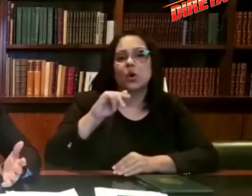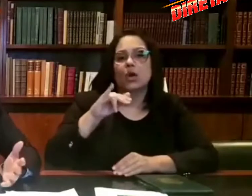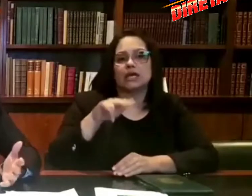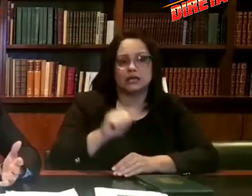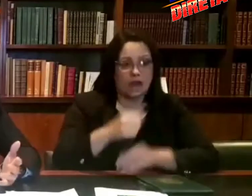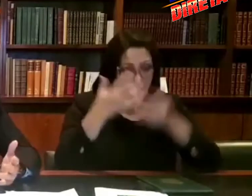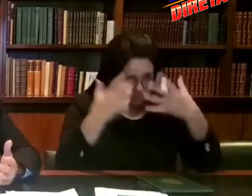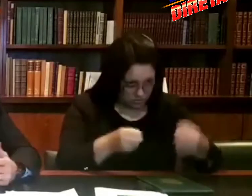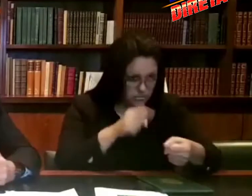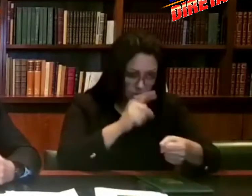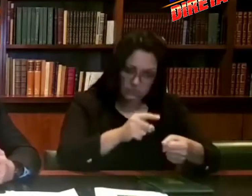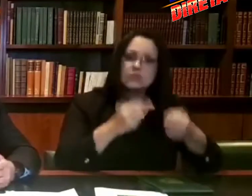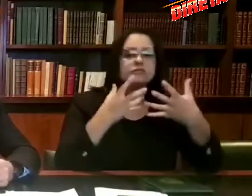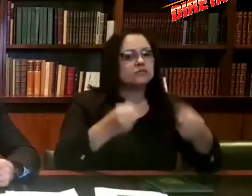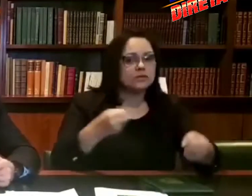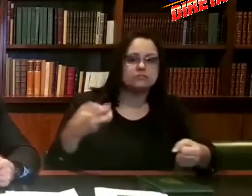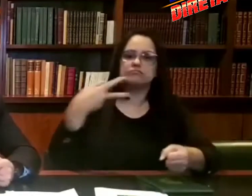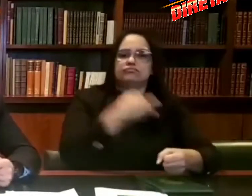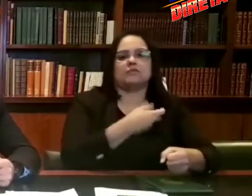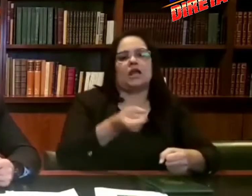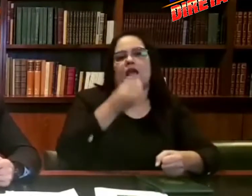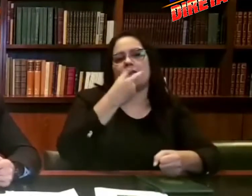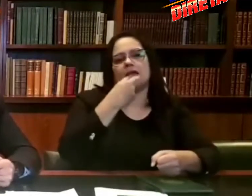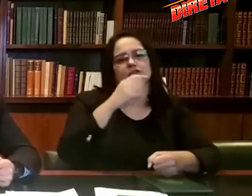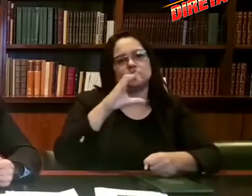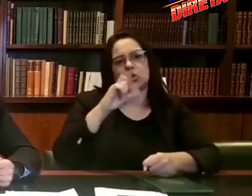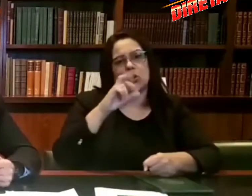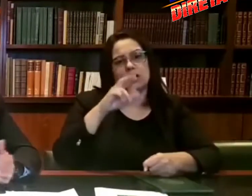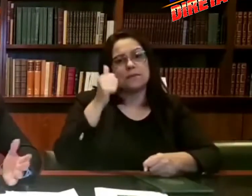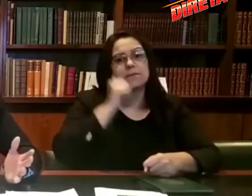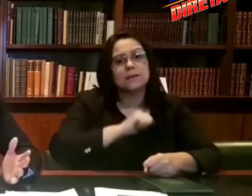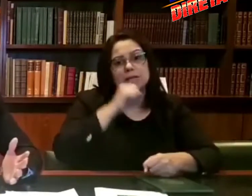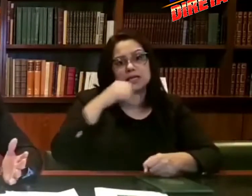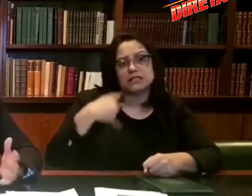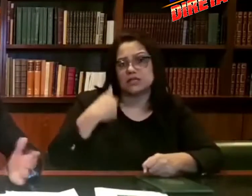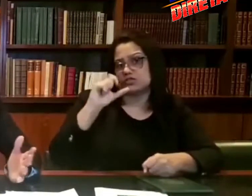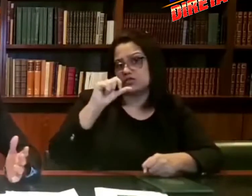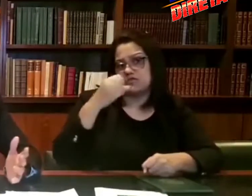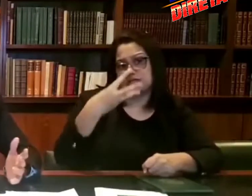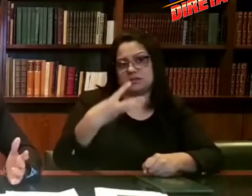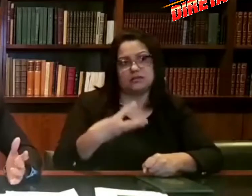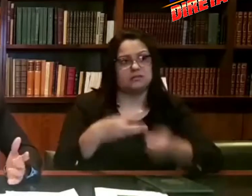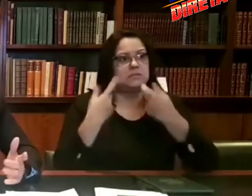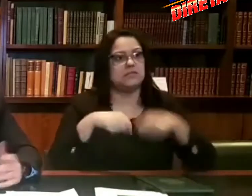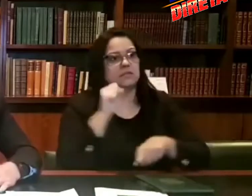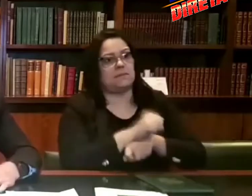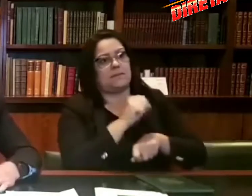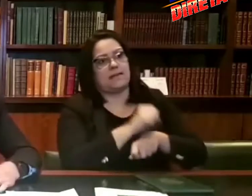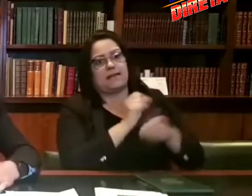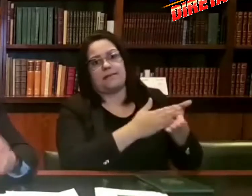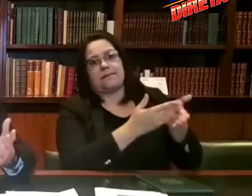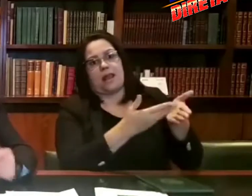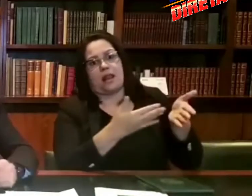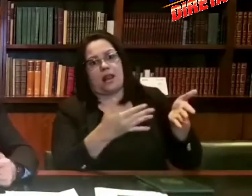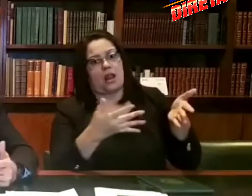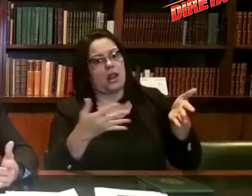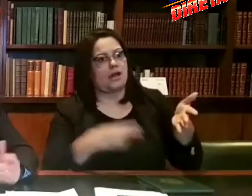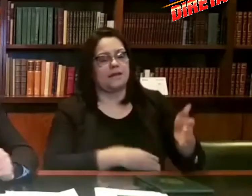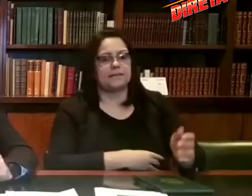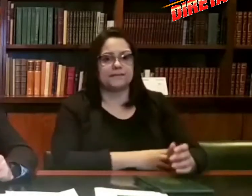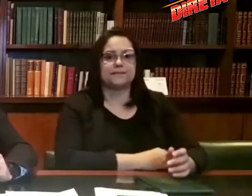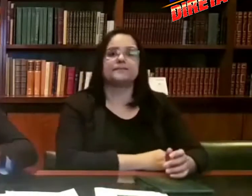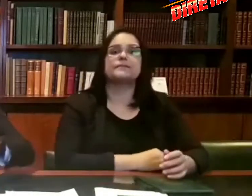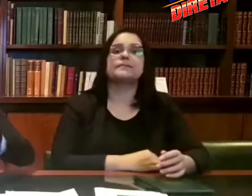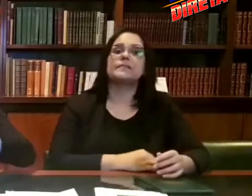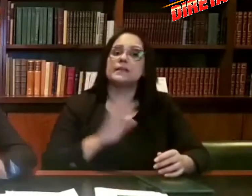muito médico favorável, né? Para receitar e entrar na cloroquina imediatamente, não tem que esperar. Tá? Que, logicamente, minha mãe está